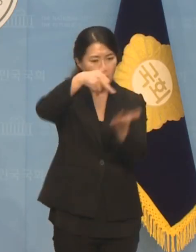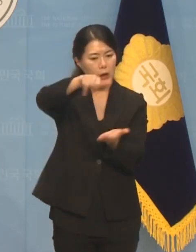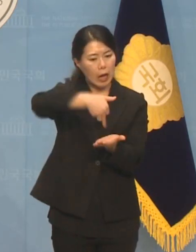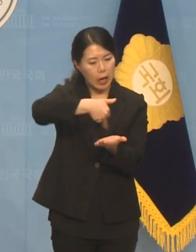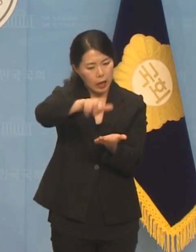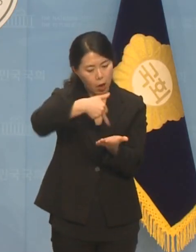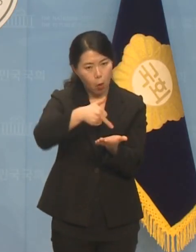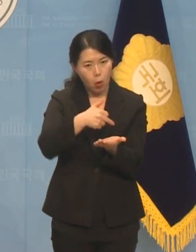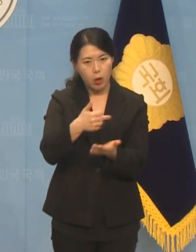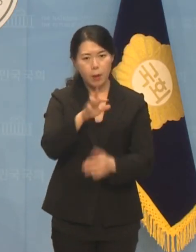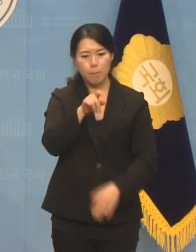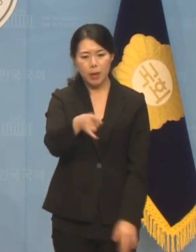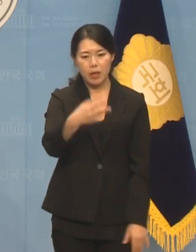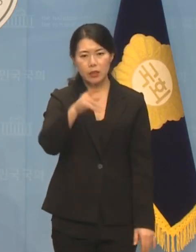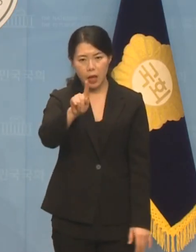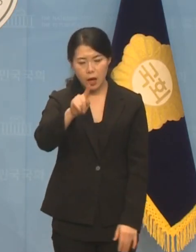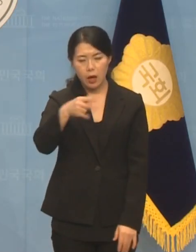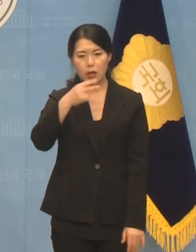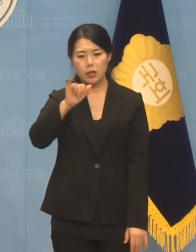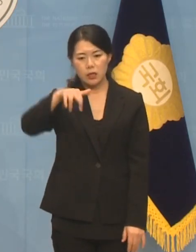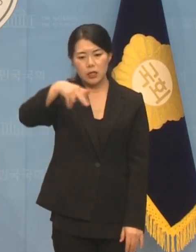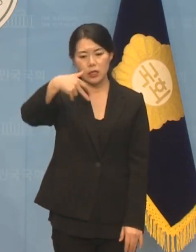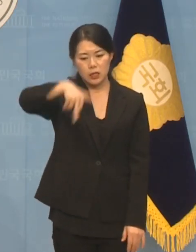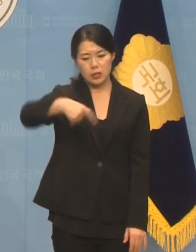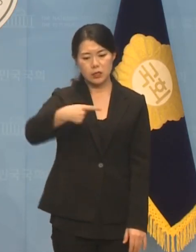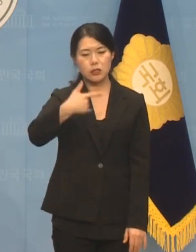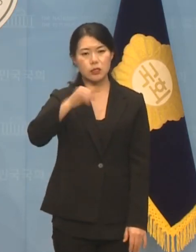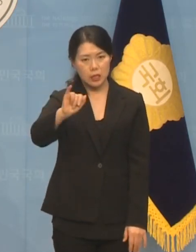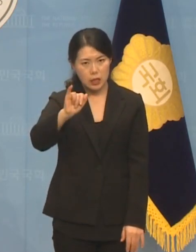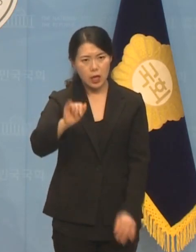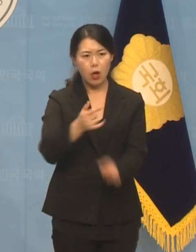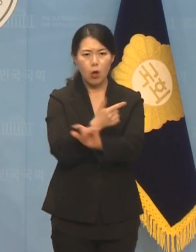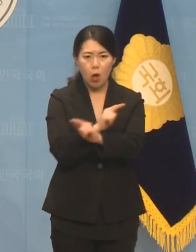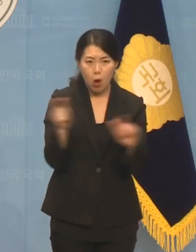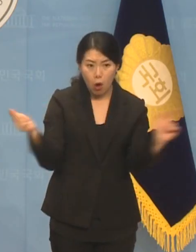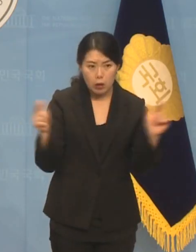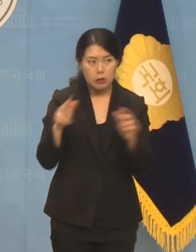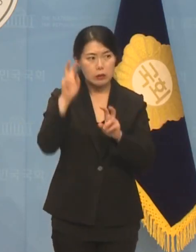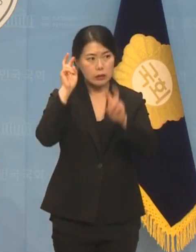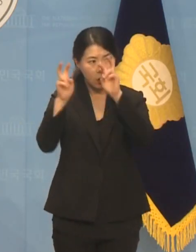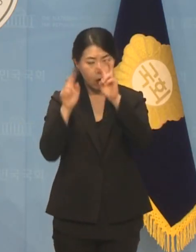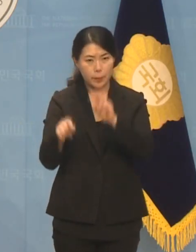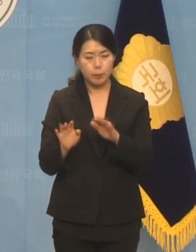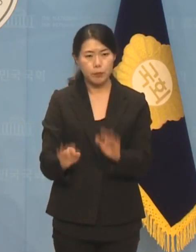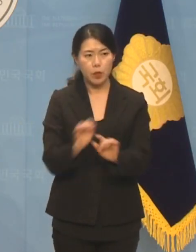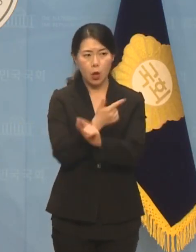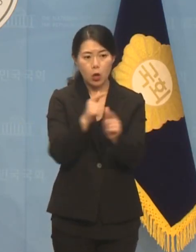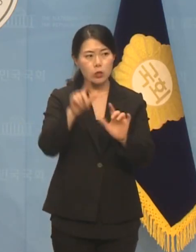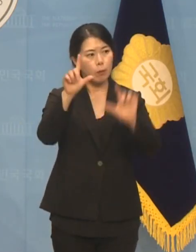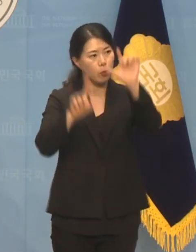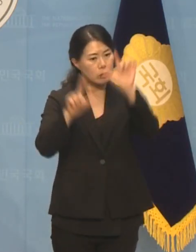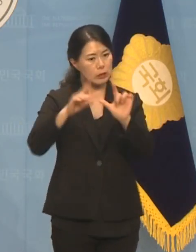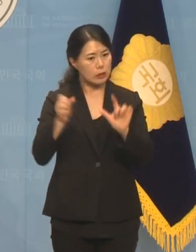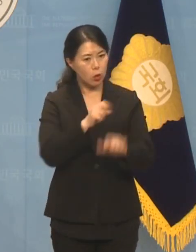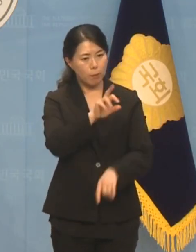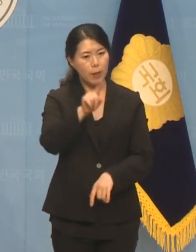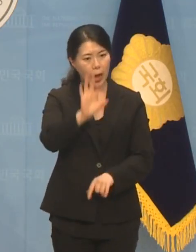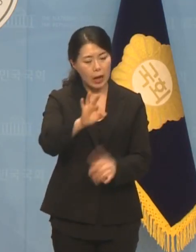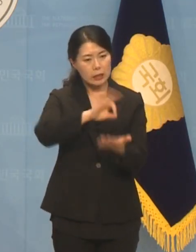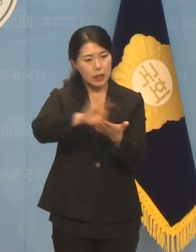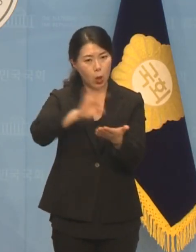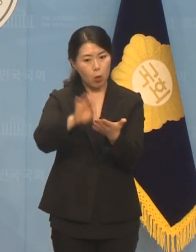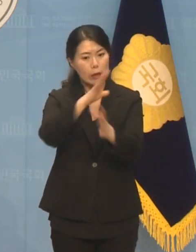물론 메타, 디즈니 플러스 등 수많은 컨텐츠 사업자들이 다양한 형태로 망 이용